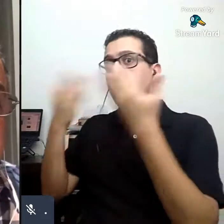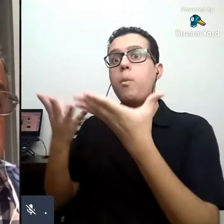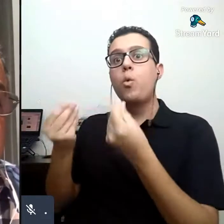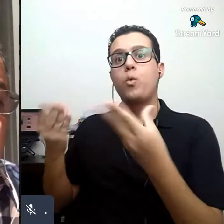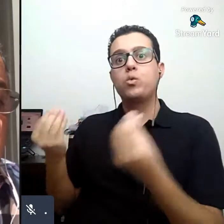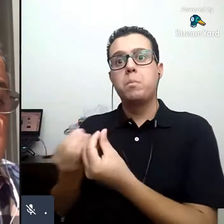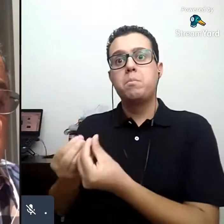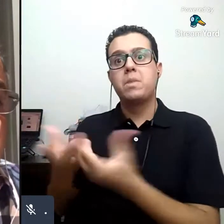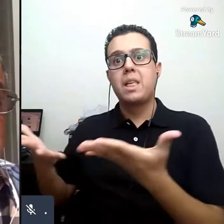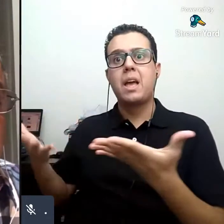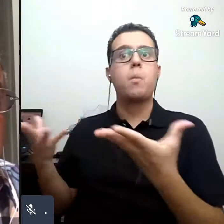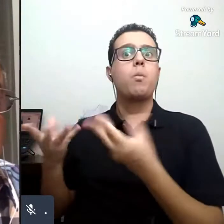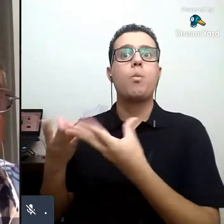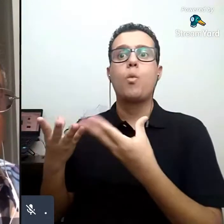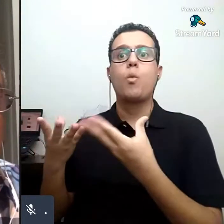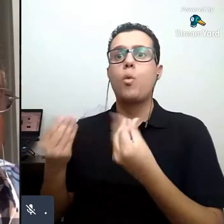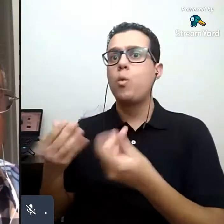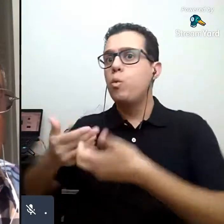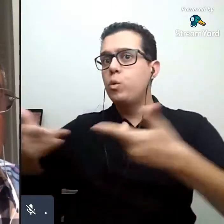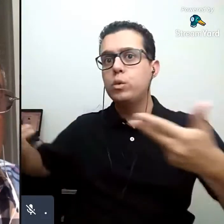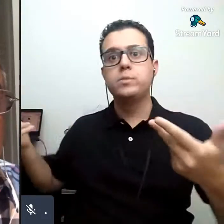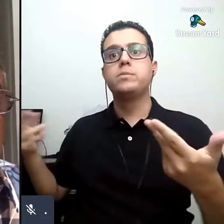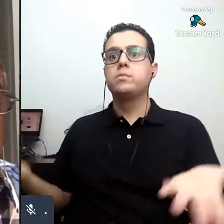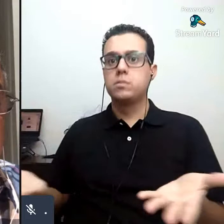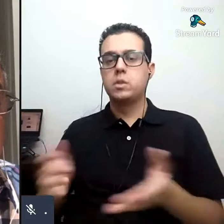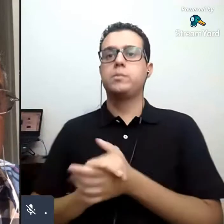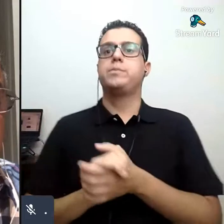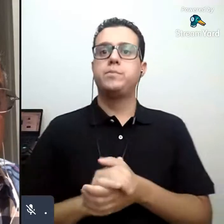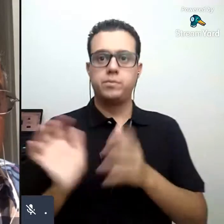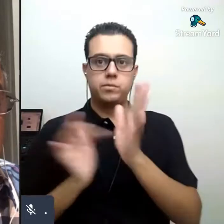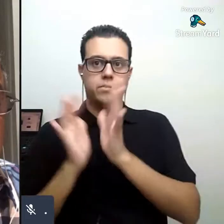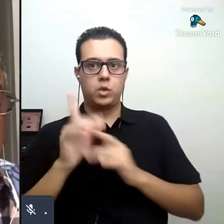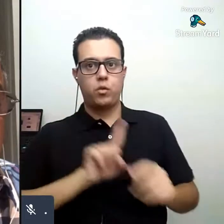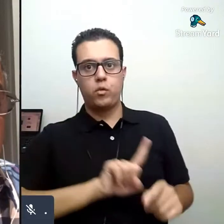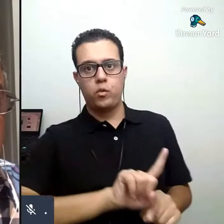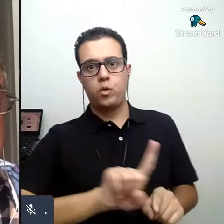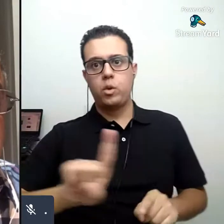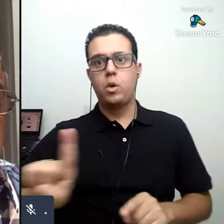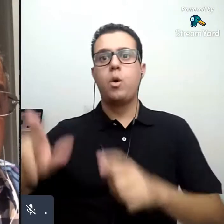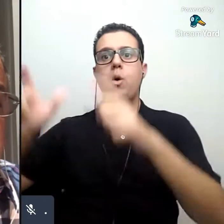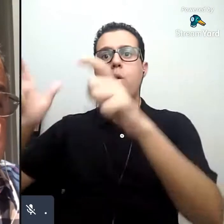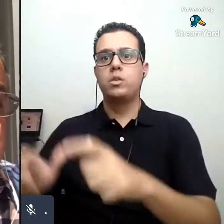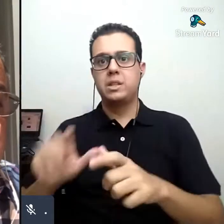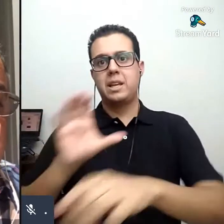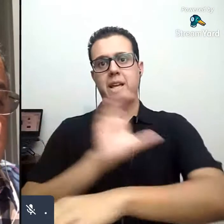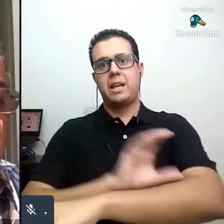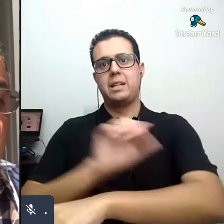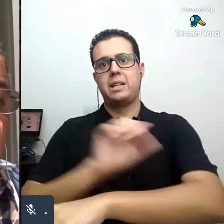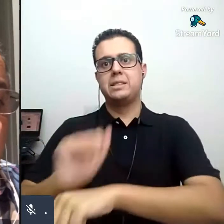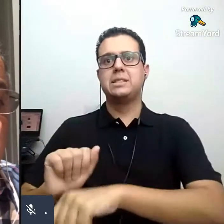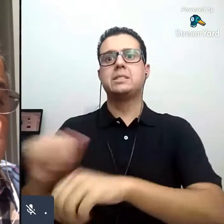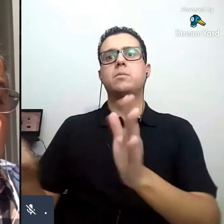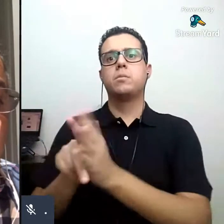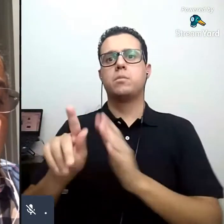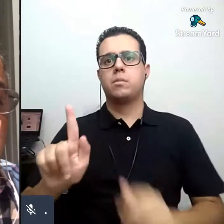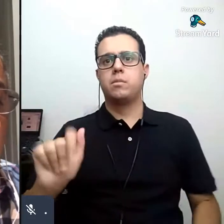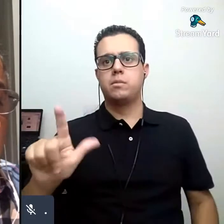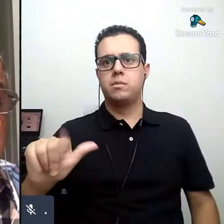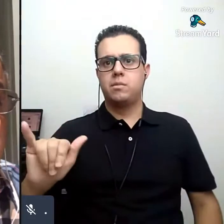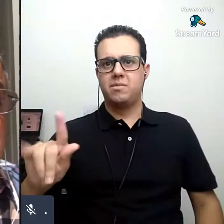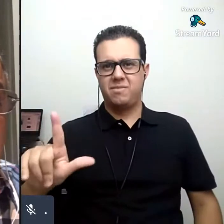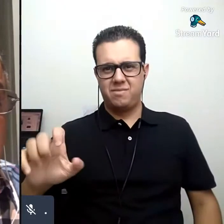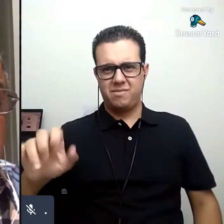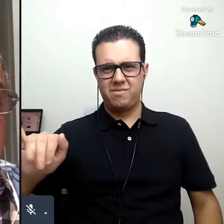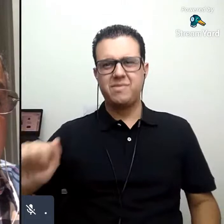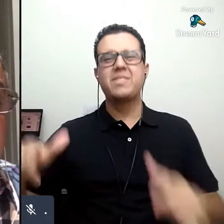comparecido. Dirigiu-se de novo a Caná da Galiléia, onde da água fizera vinho. Ora, havia